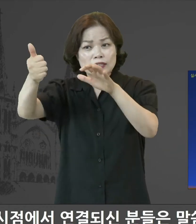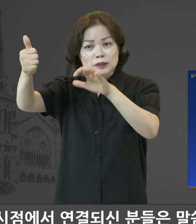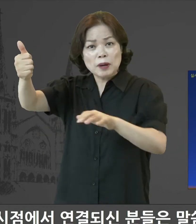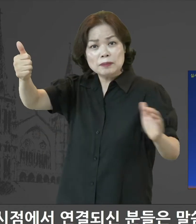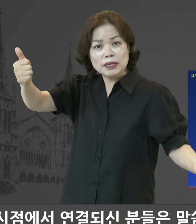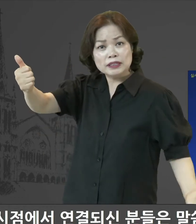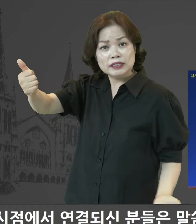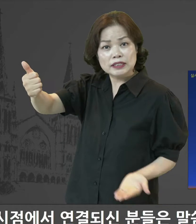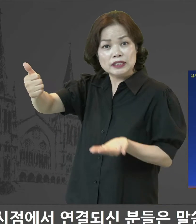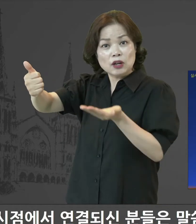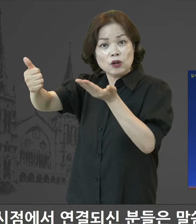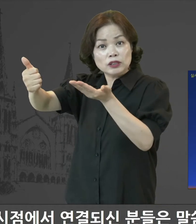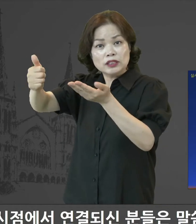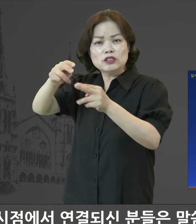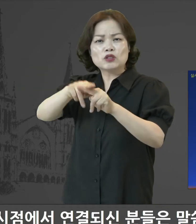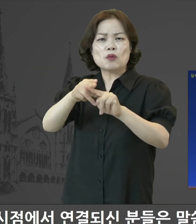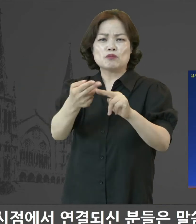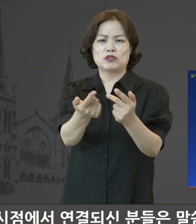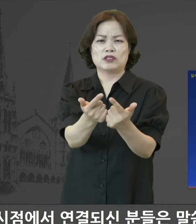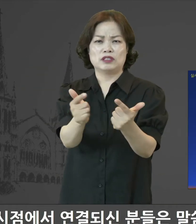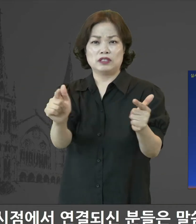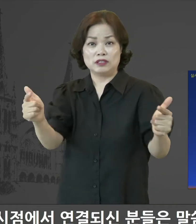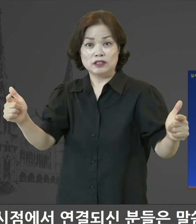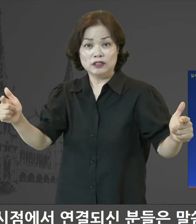선물로 올려진 그 선물들을